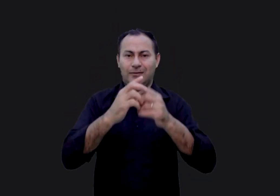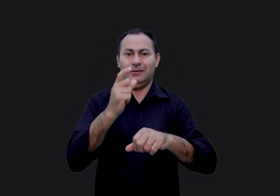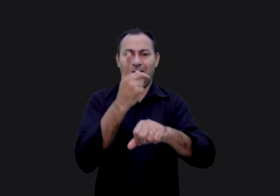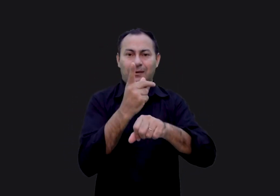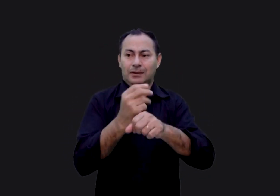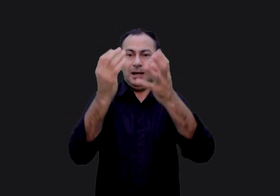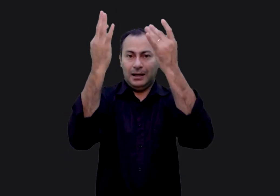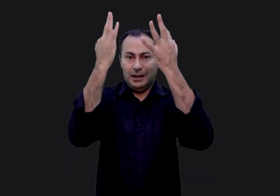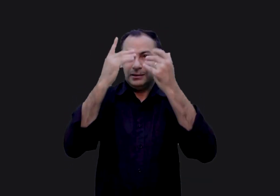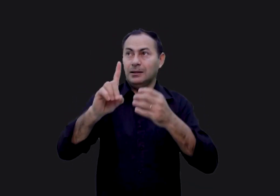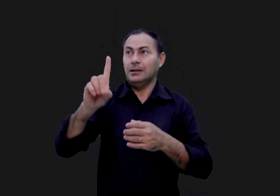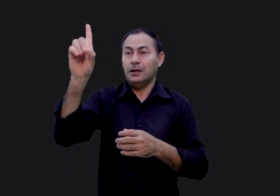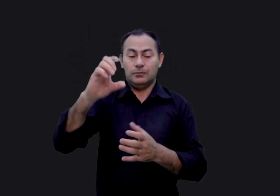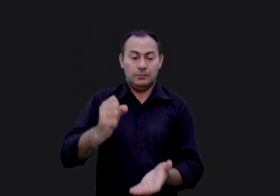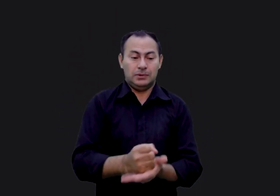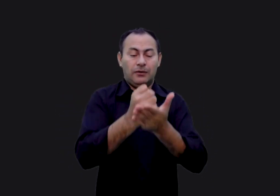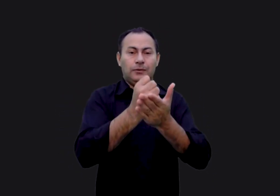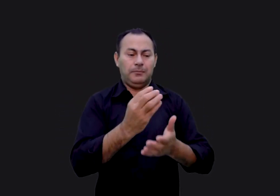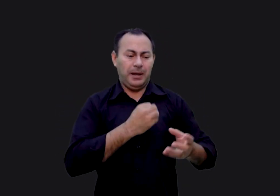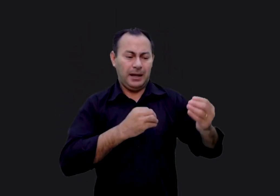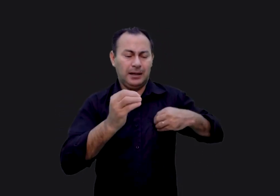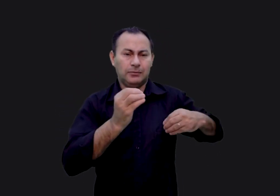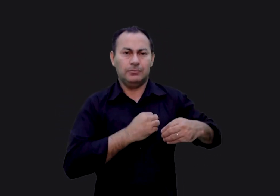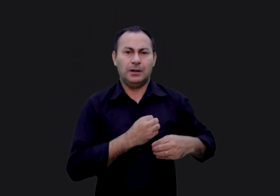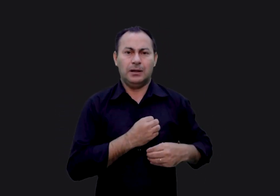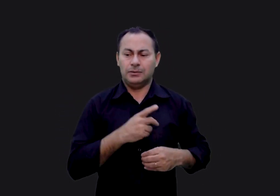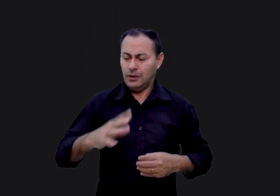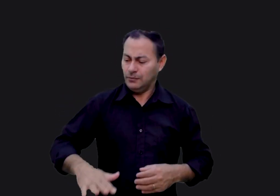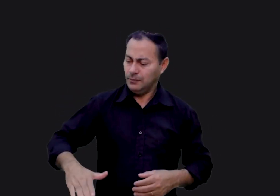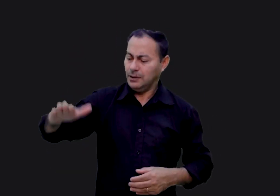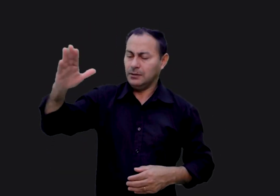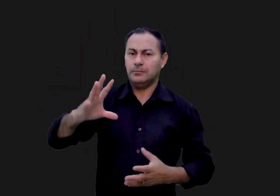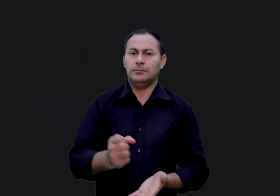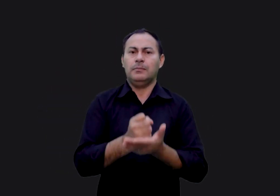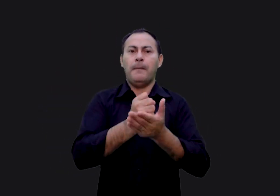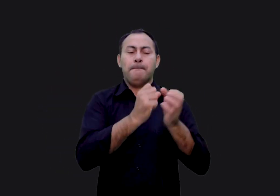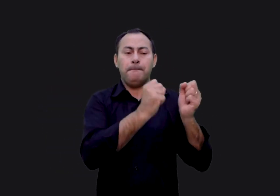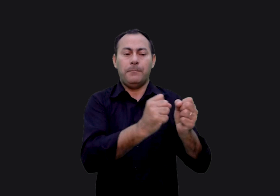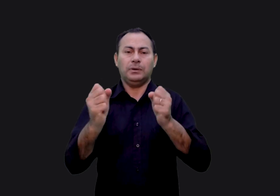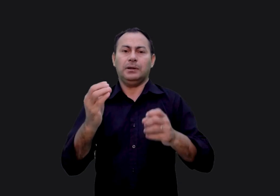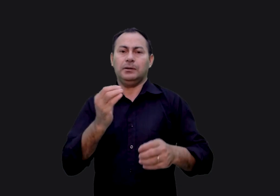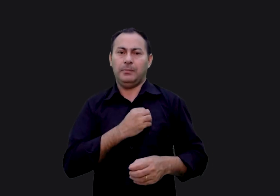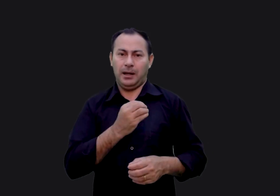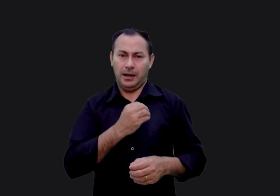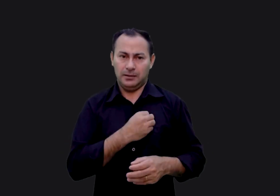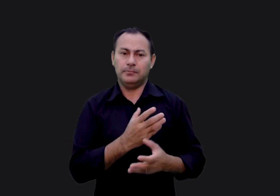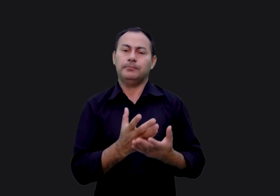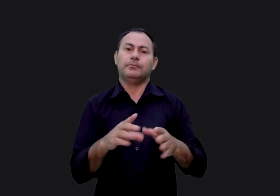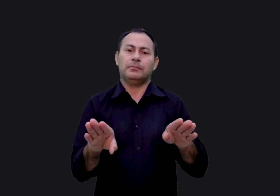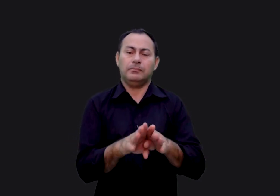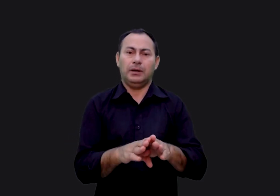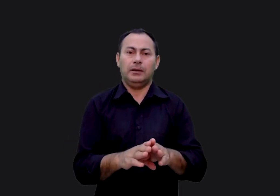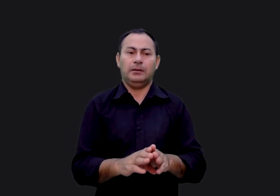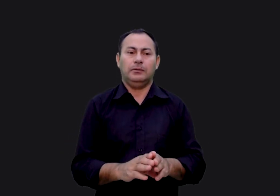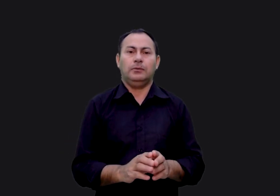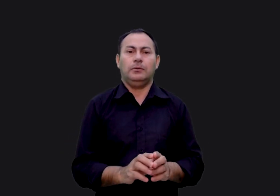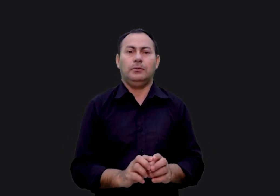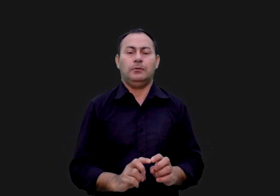graça. Deus não apenas o salvou do castigo do pecado, Deus o salvou do poder do pecado e do preço do